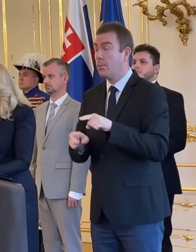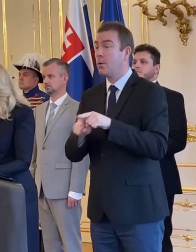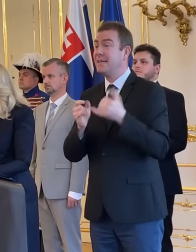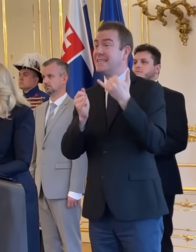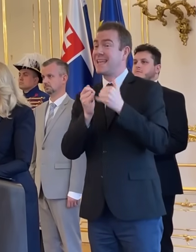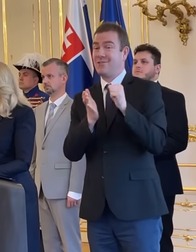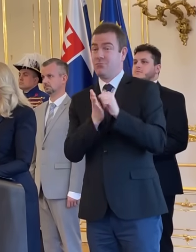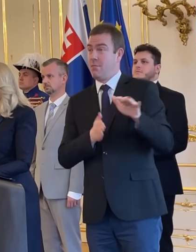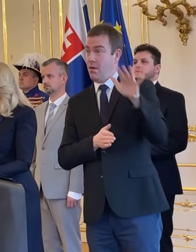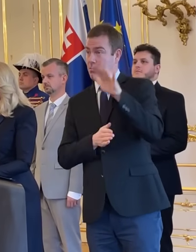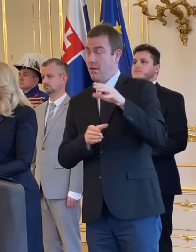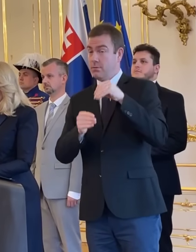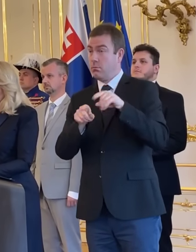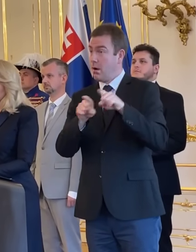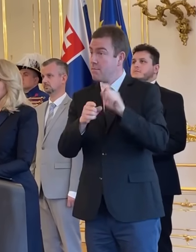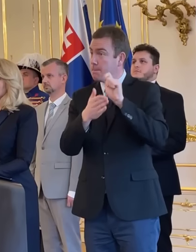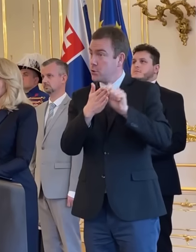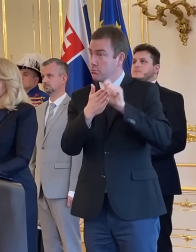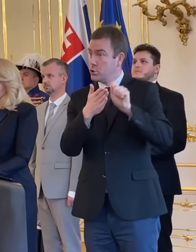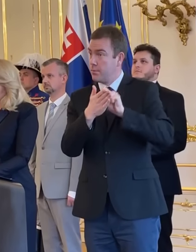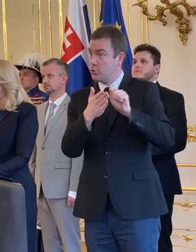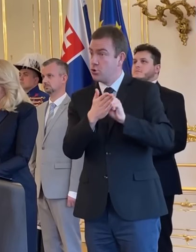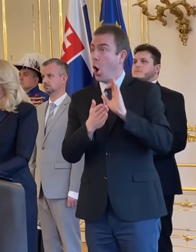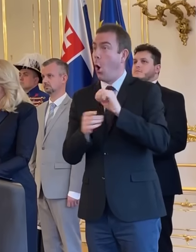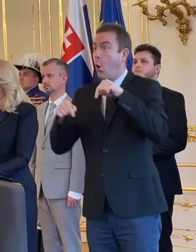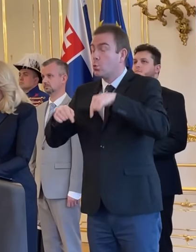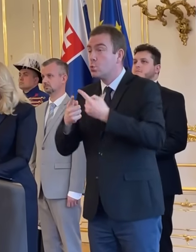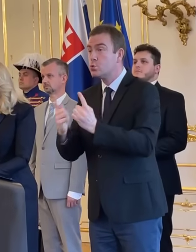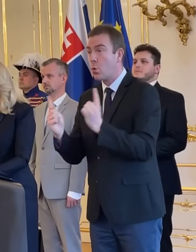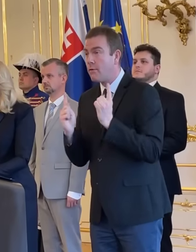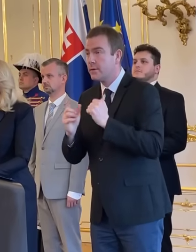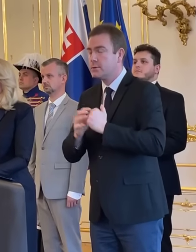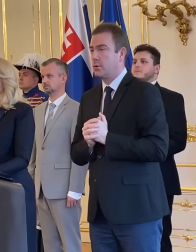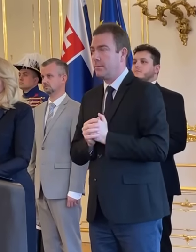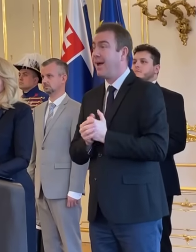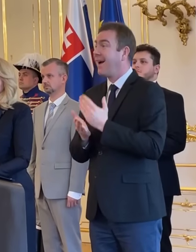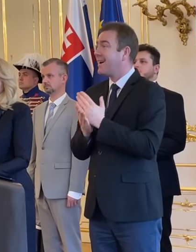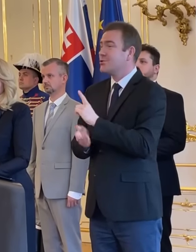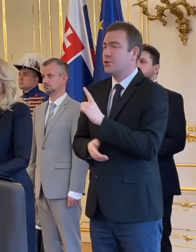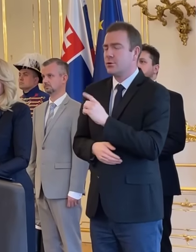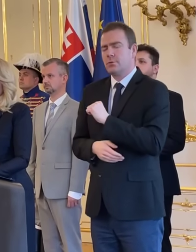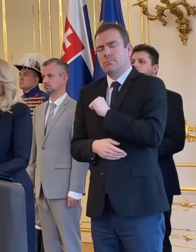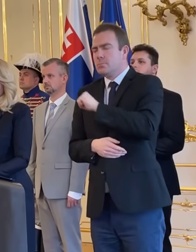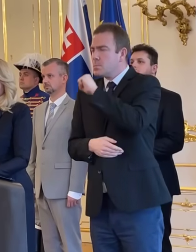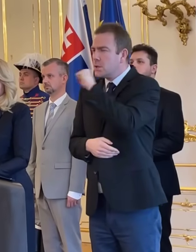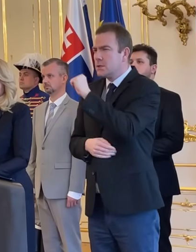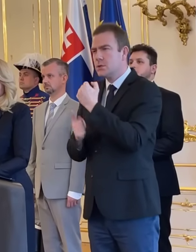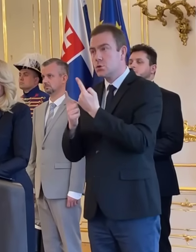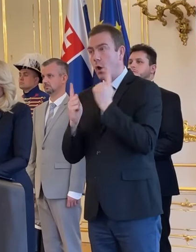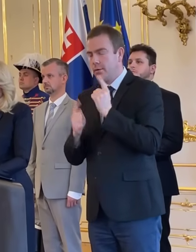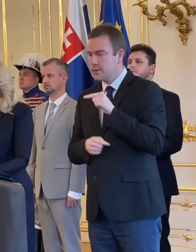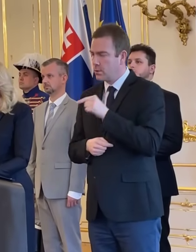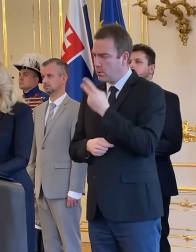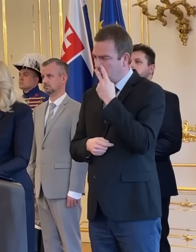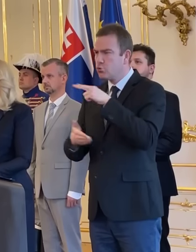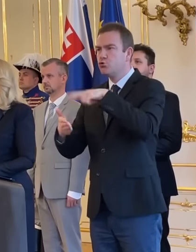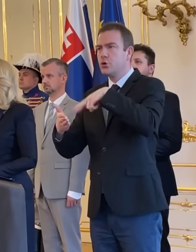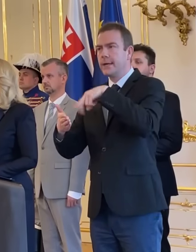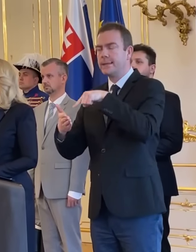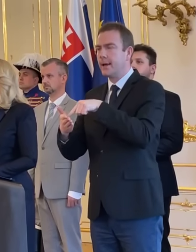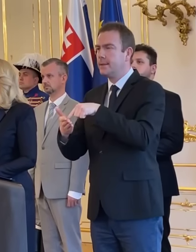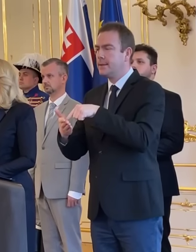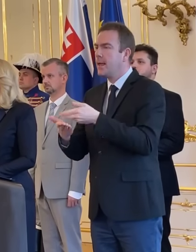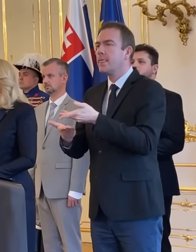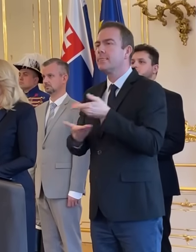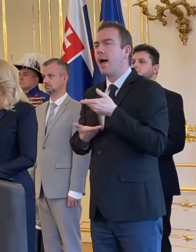tlače a to, ako sa v nej v tomto období píše o Slovensku, každého, kto má rád Slovensko, iba zarmúti.